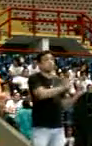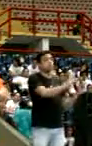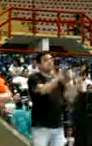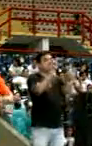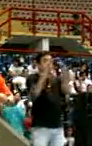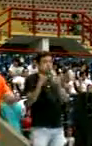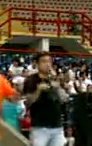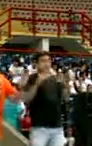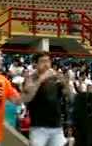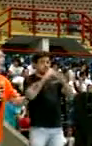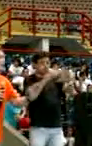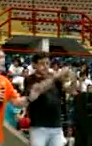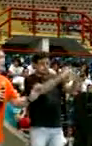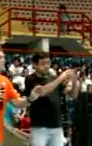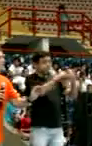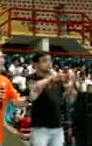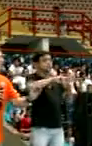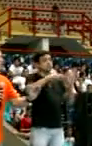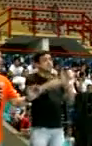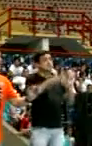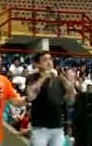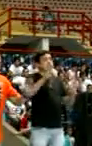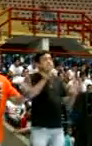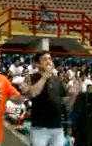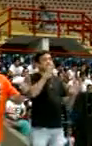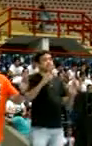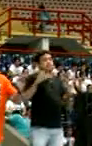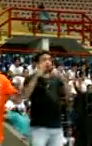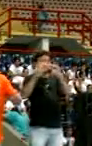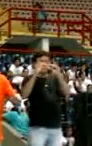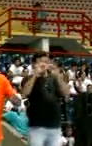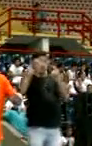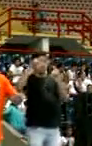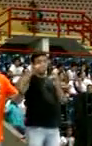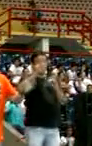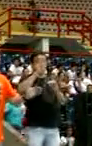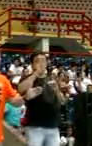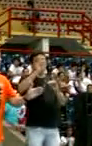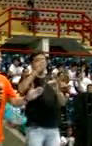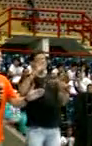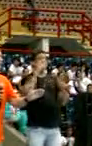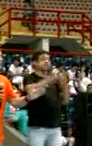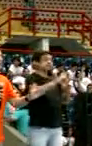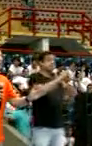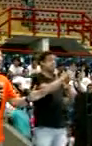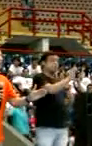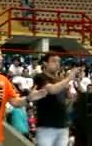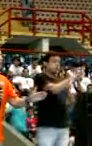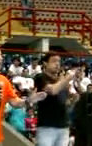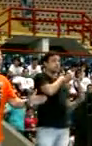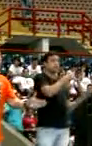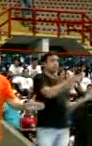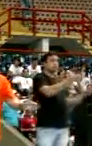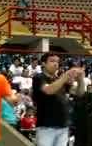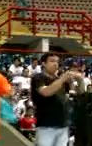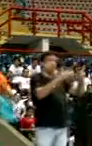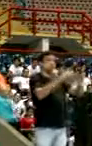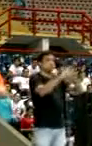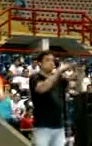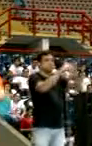as cidades. Se na Alta Idade Média a gente tem a ruralização, na Baixa Idade Média a gente volta a ter a